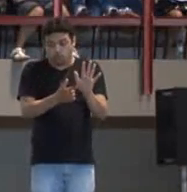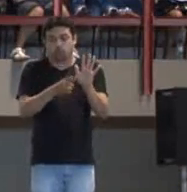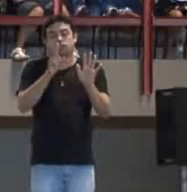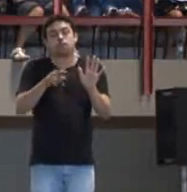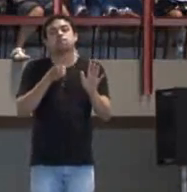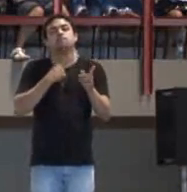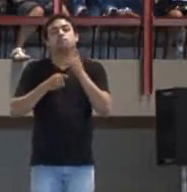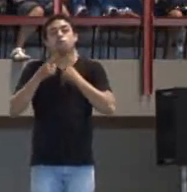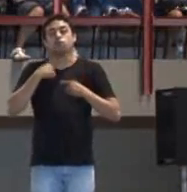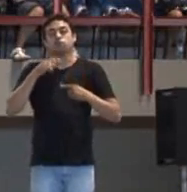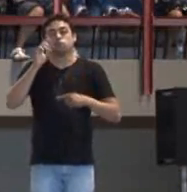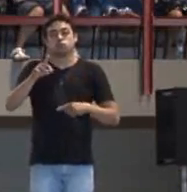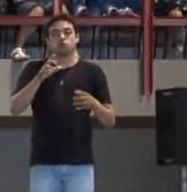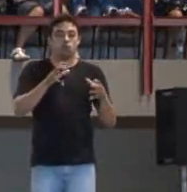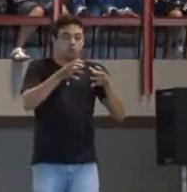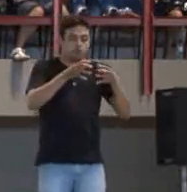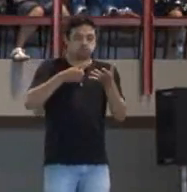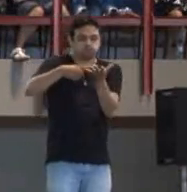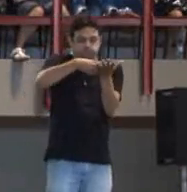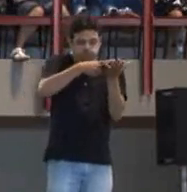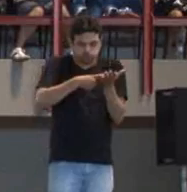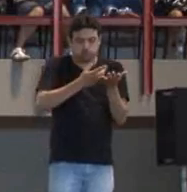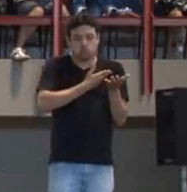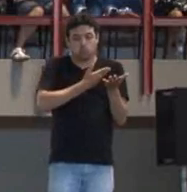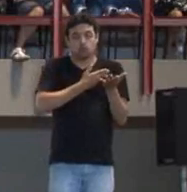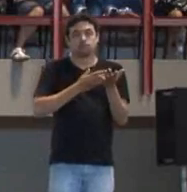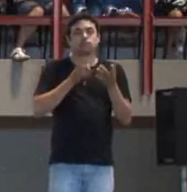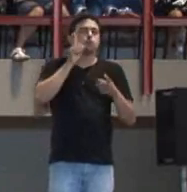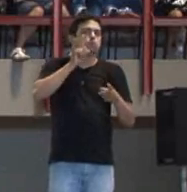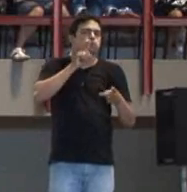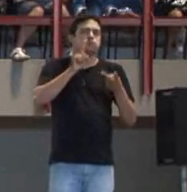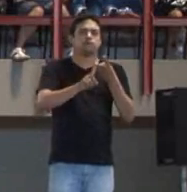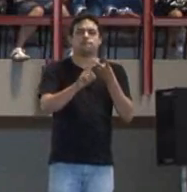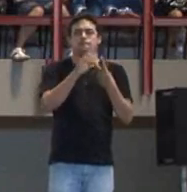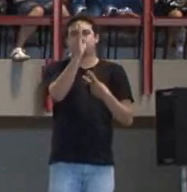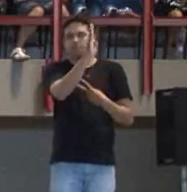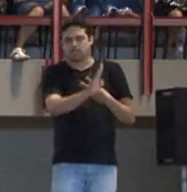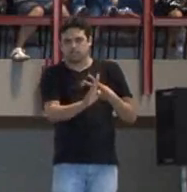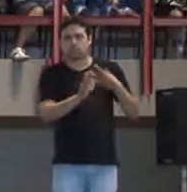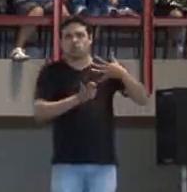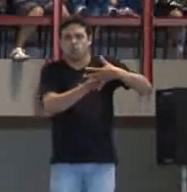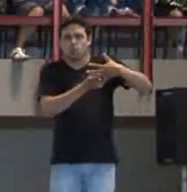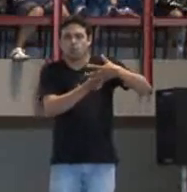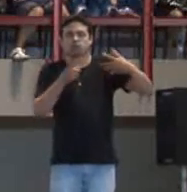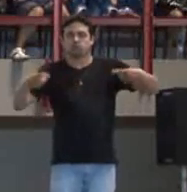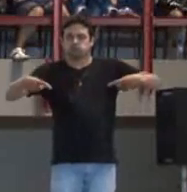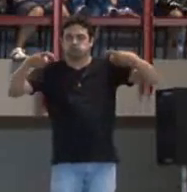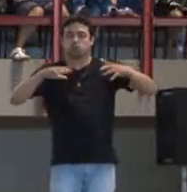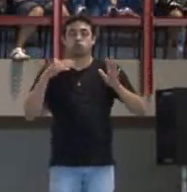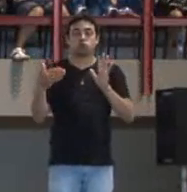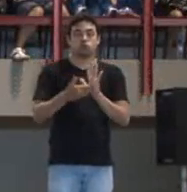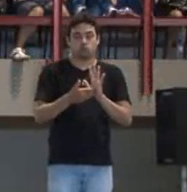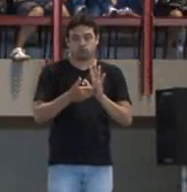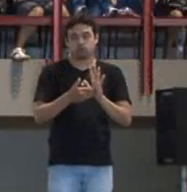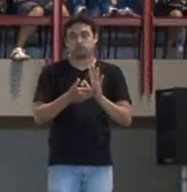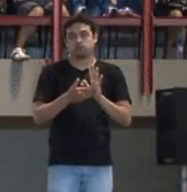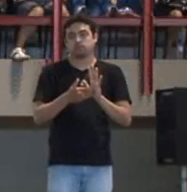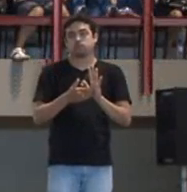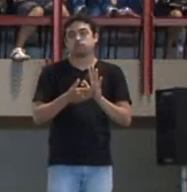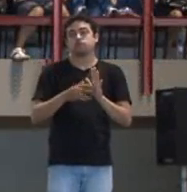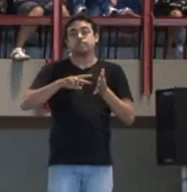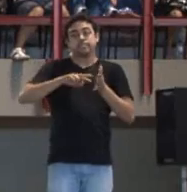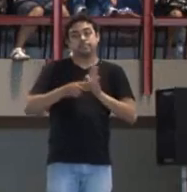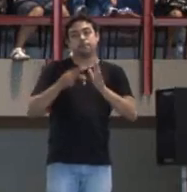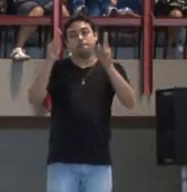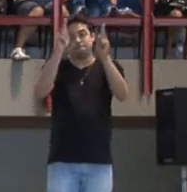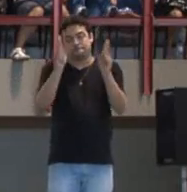desejo não só dos Aliados ou seja dos Estados Unidos dos brasileiros que lutaram a guerra mas de todos que a